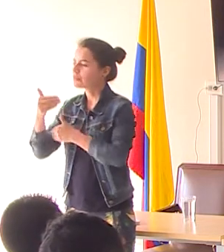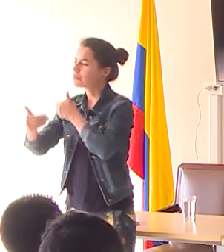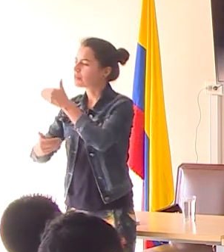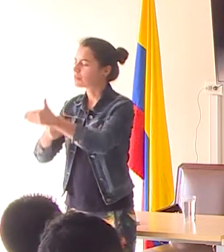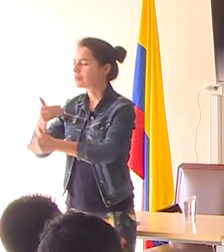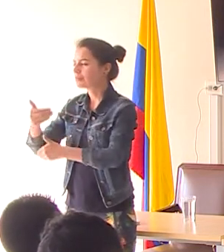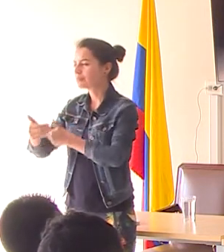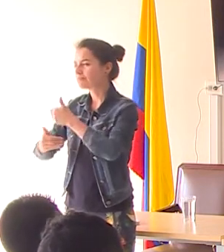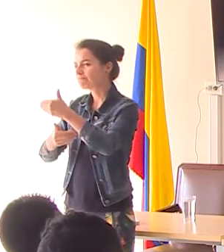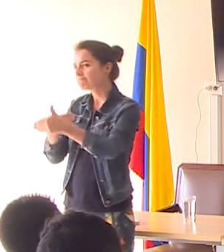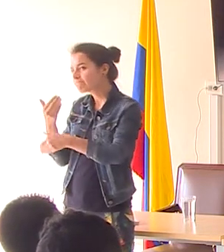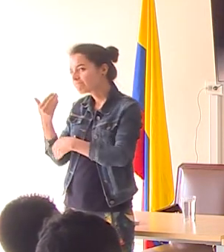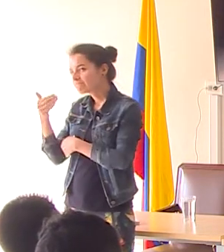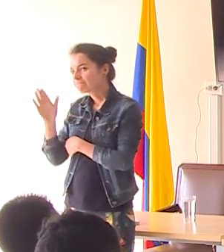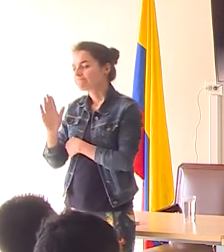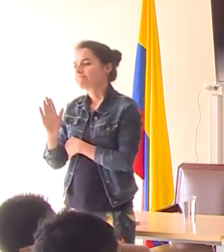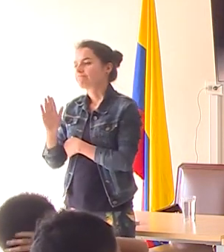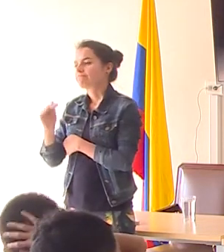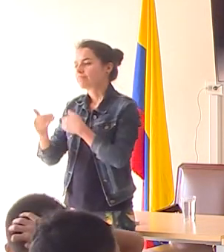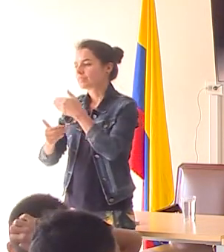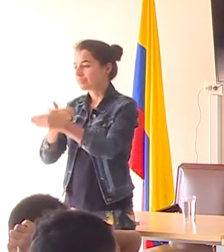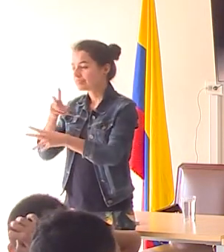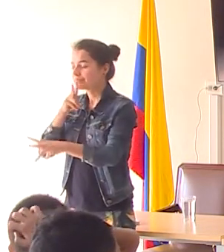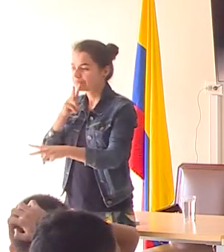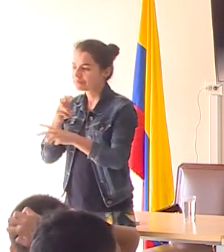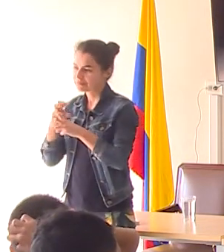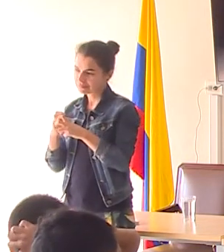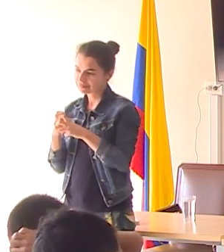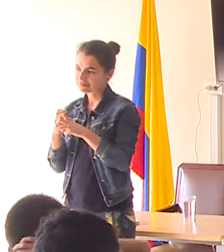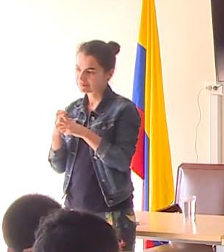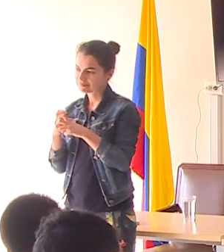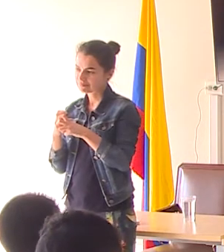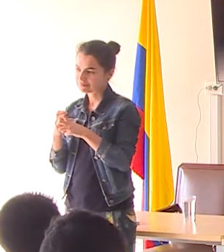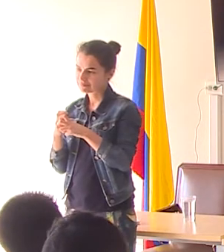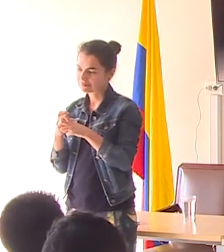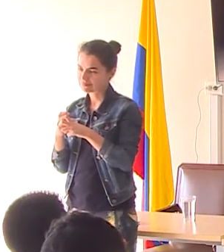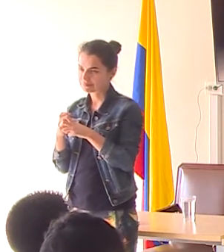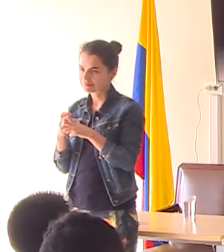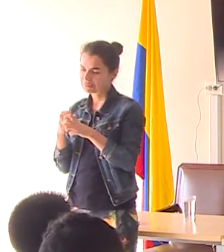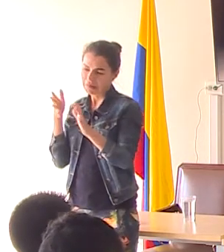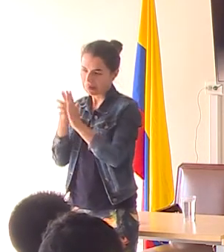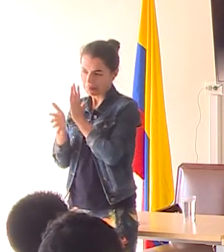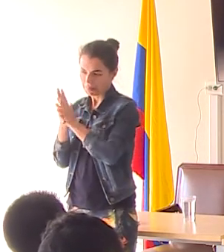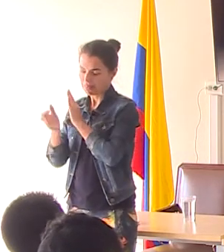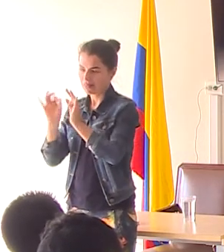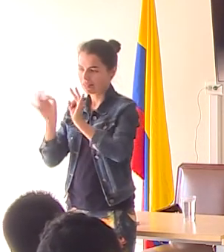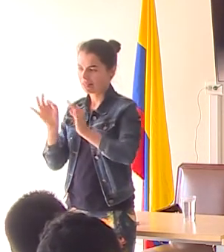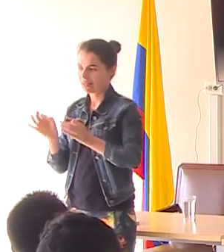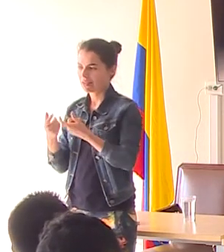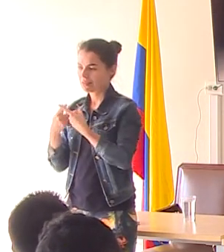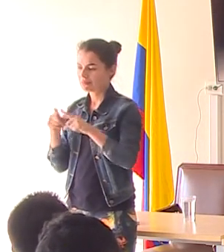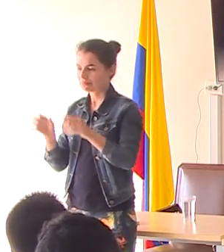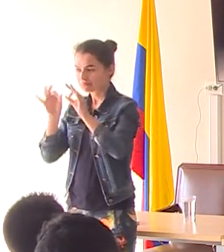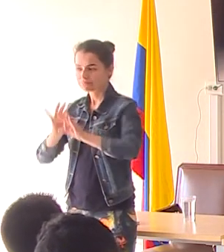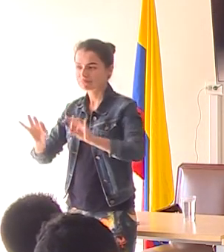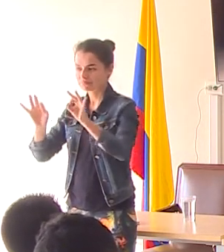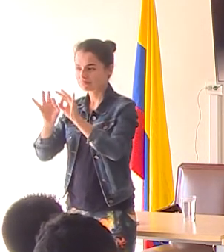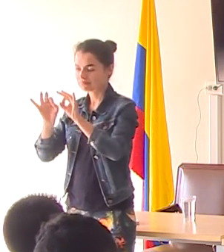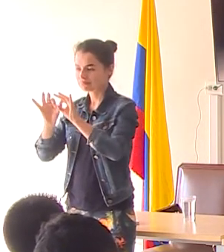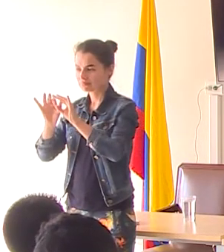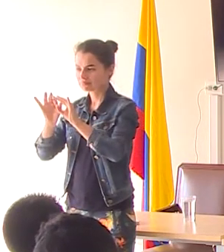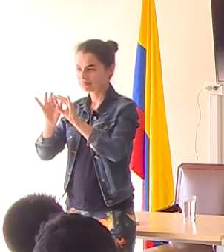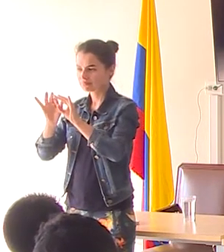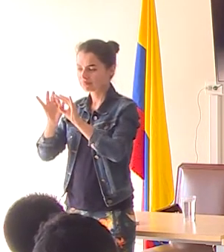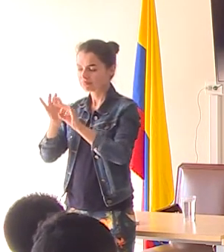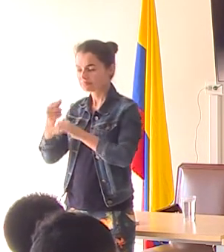un poco más complejos no me detendría acá en este tema pero es importante tener en cuenta